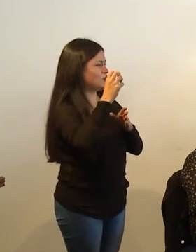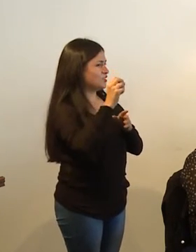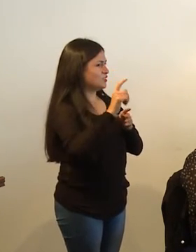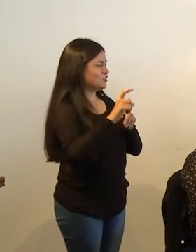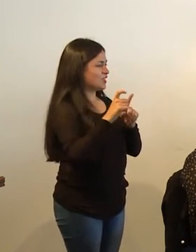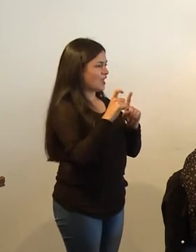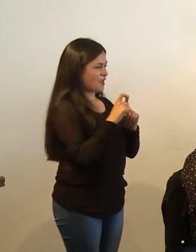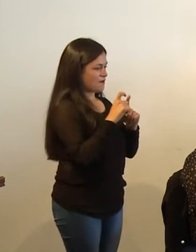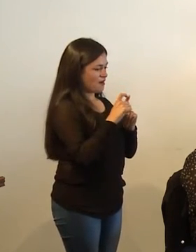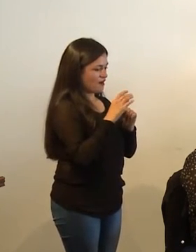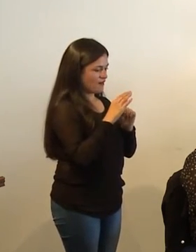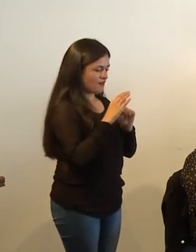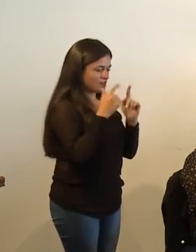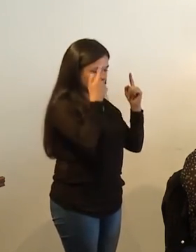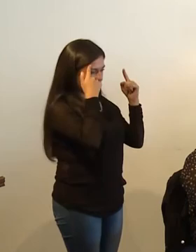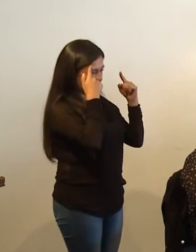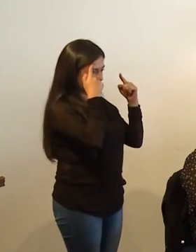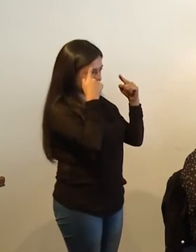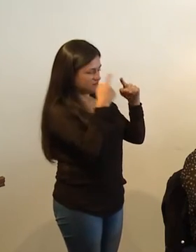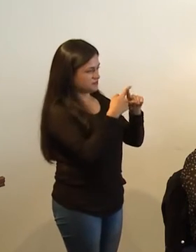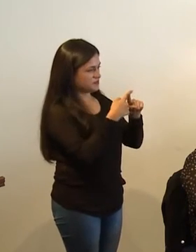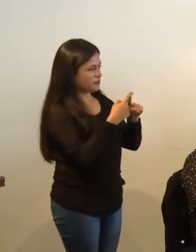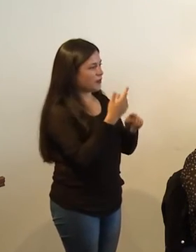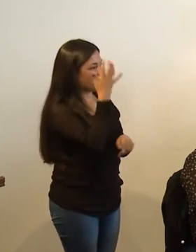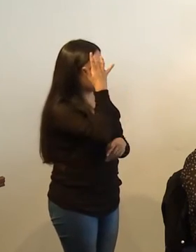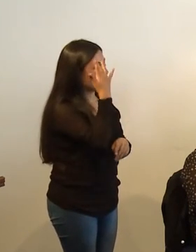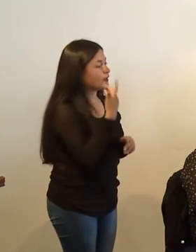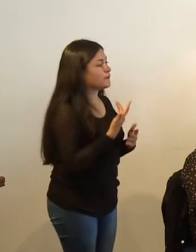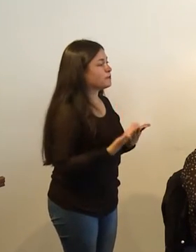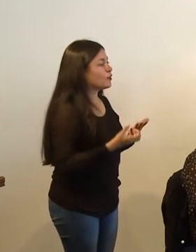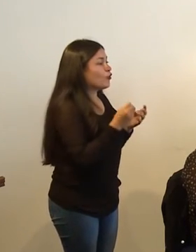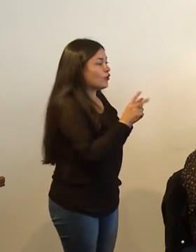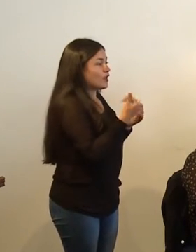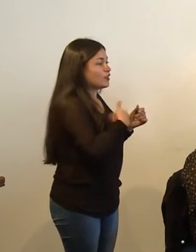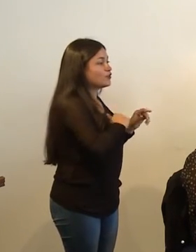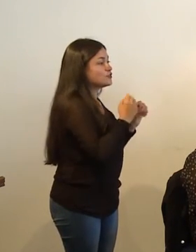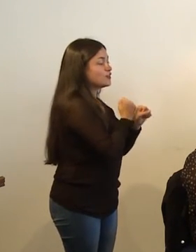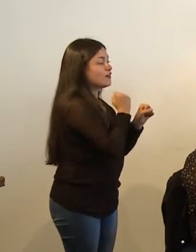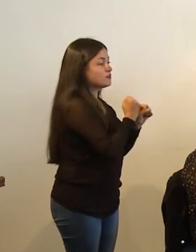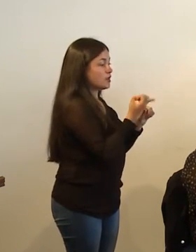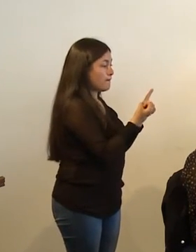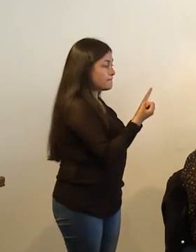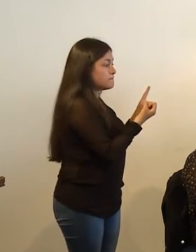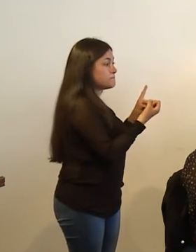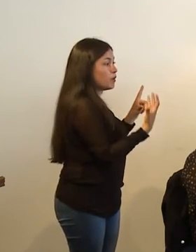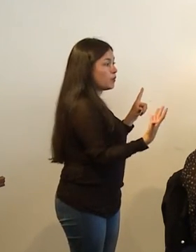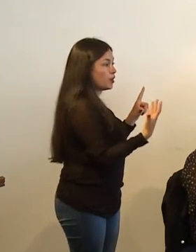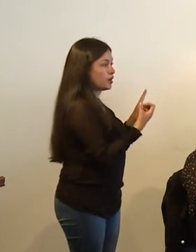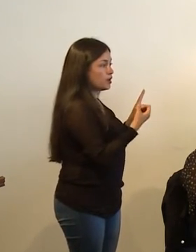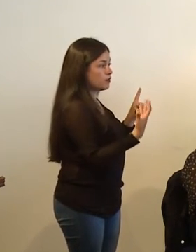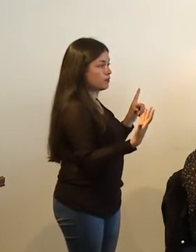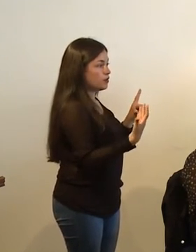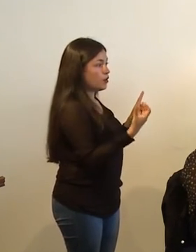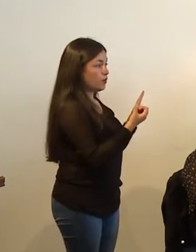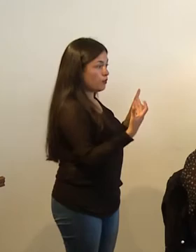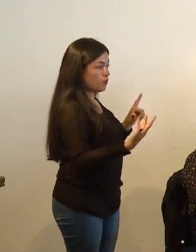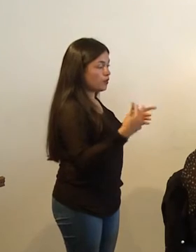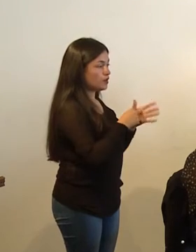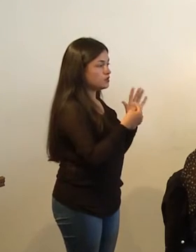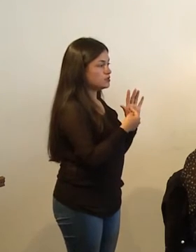la educación popular, porque nosotros los que estamos en el campo de la educación popular decimos, nuestra opción popular no es